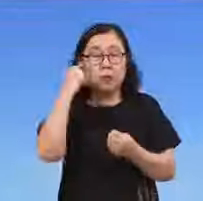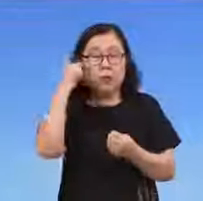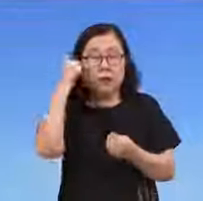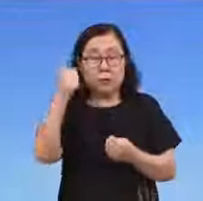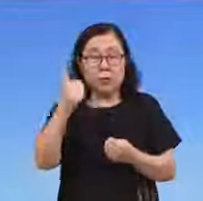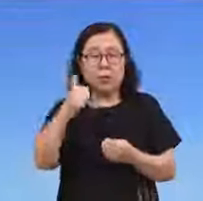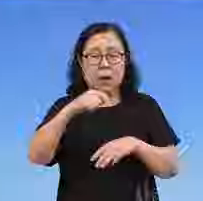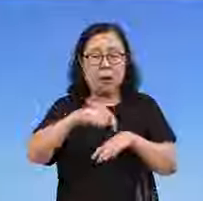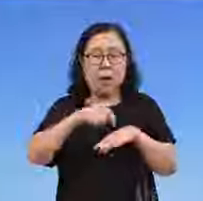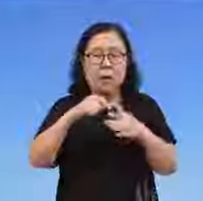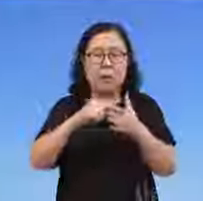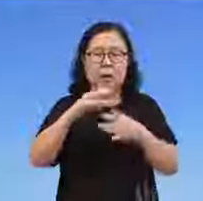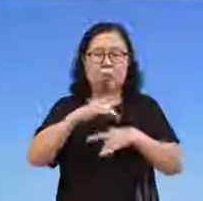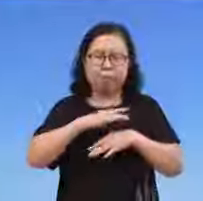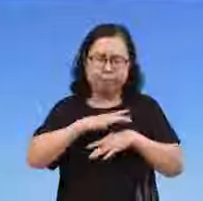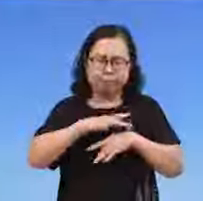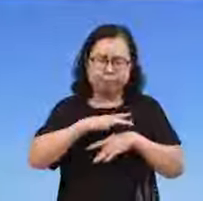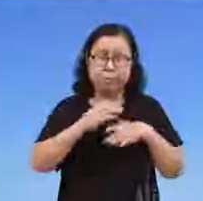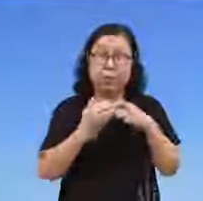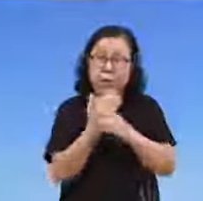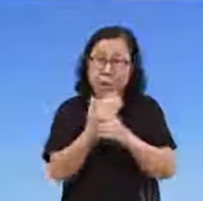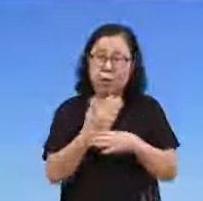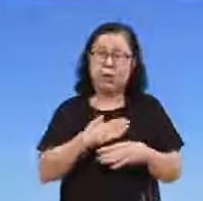두렵게 만들고, 그건 저도 마찬가지입니다.